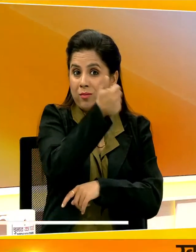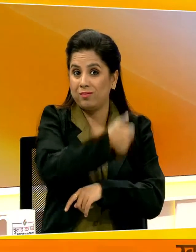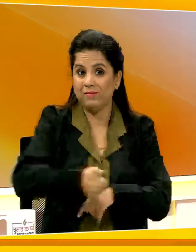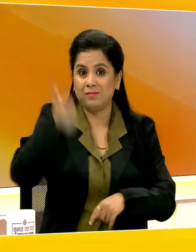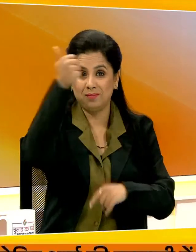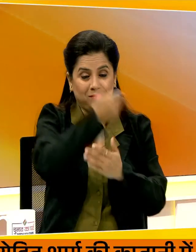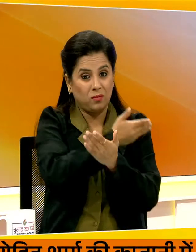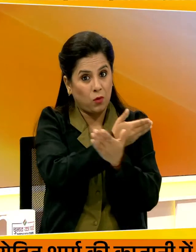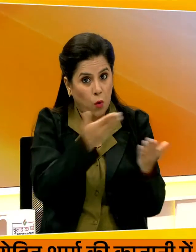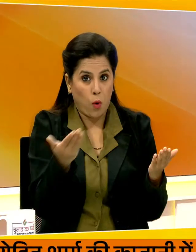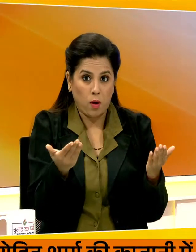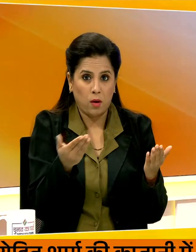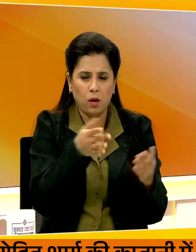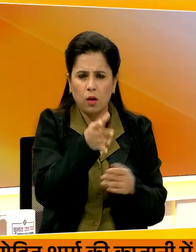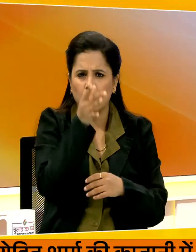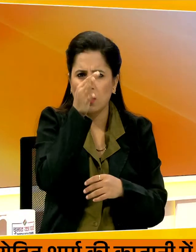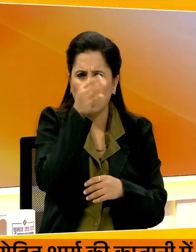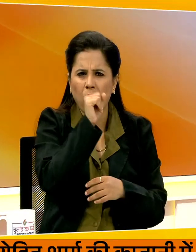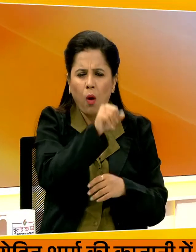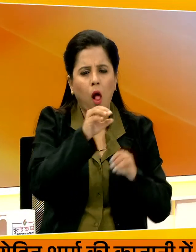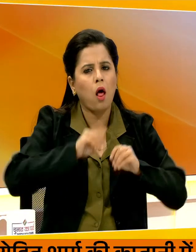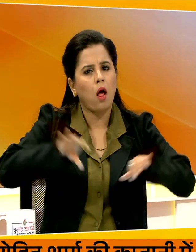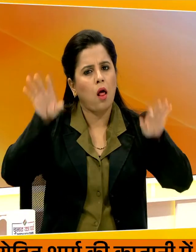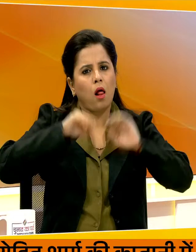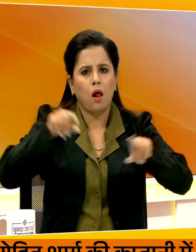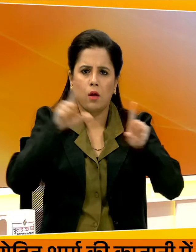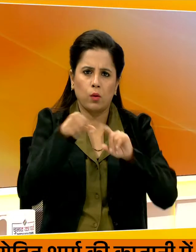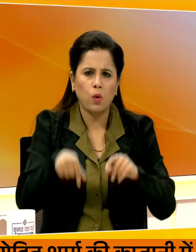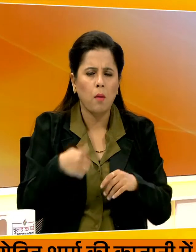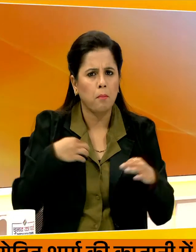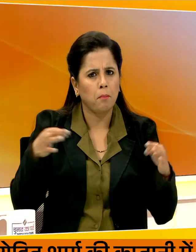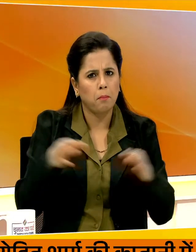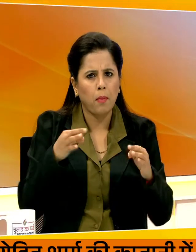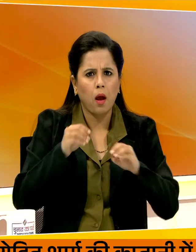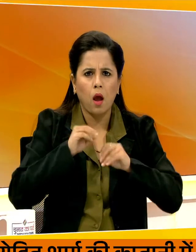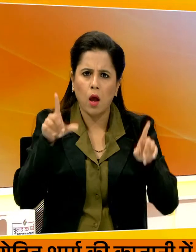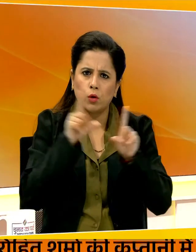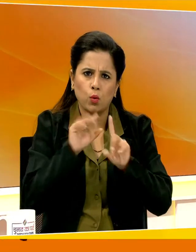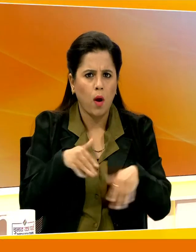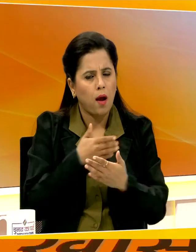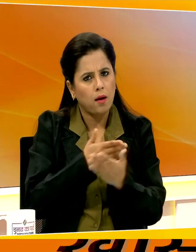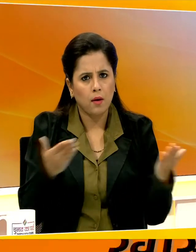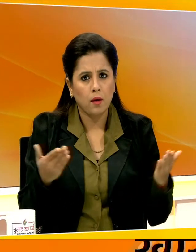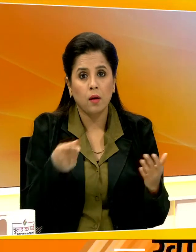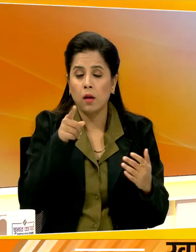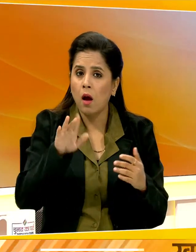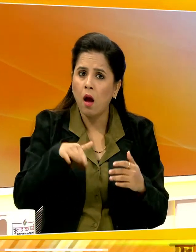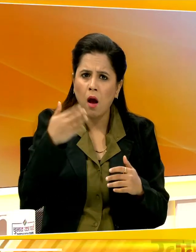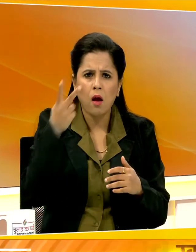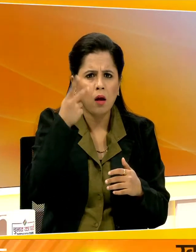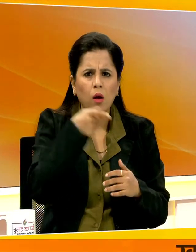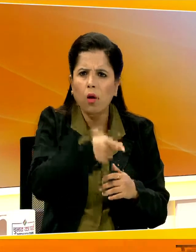ने झूठ बोलकर प्रचार किया, भय और भ्रम फैलाने का प्रयास किया, उसके बावजूद भी उनको अपनी हार दिखती नजर